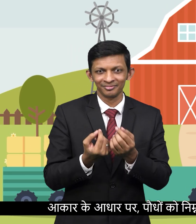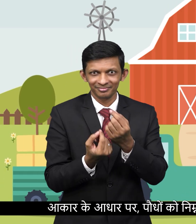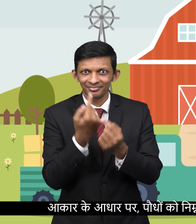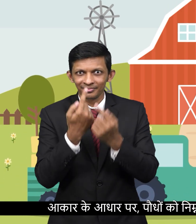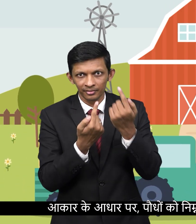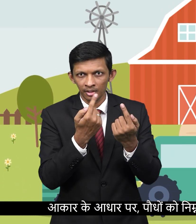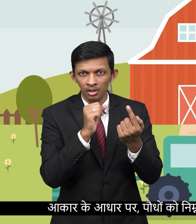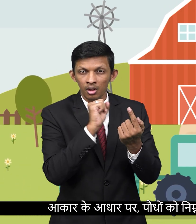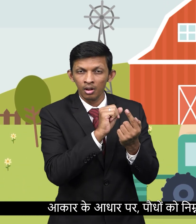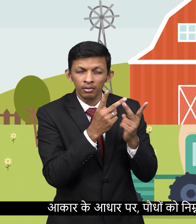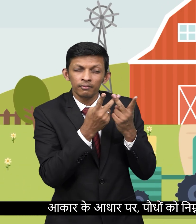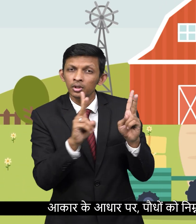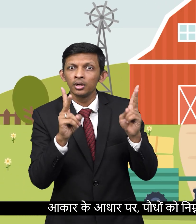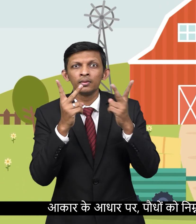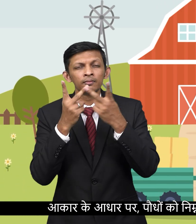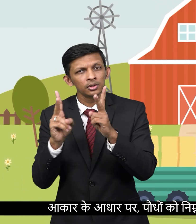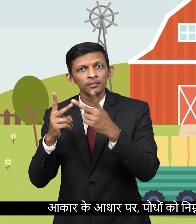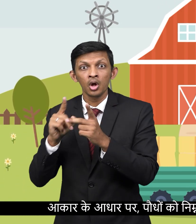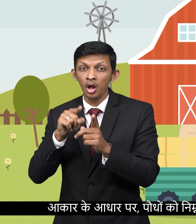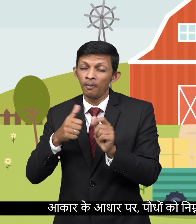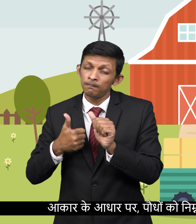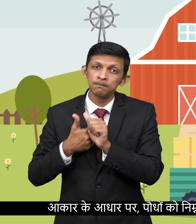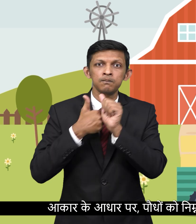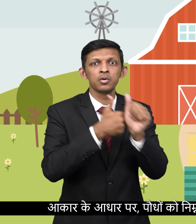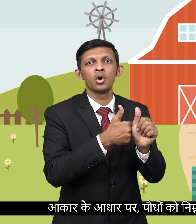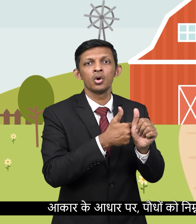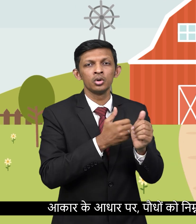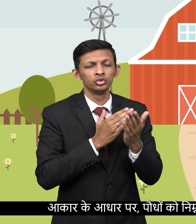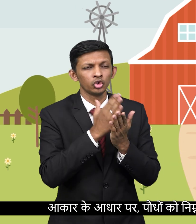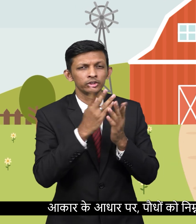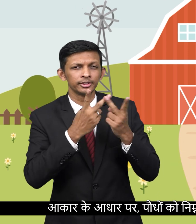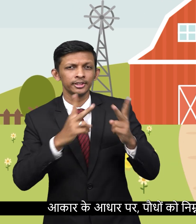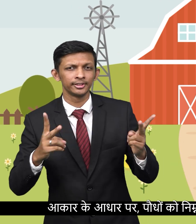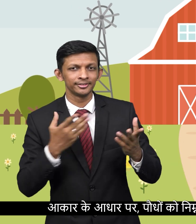आकार के आधार पर पौधों को निम्नलिखित प्रकारों में विभाजित किया गया है।